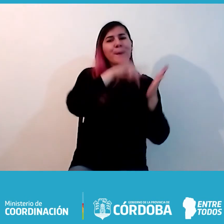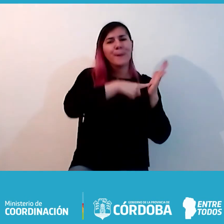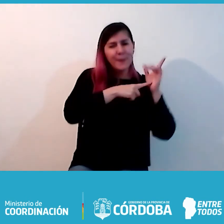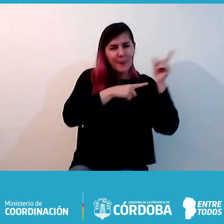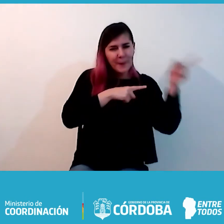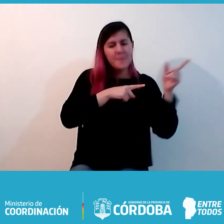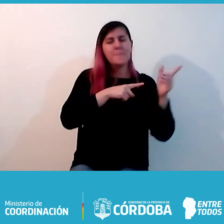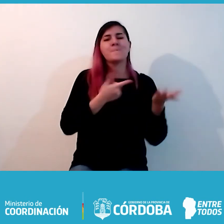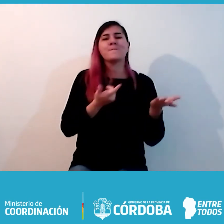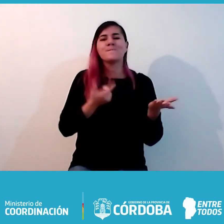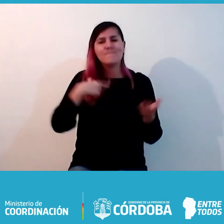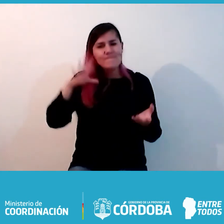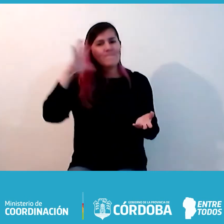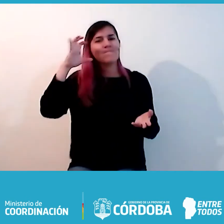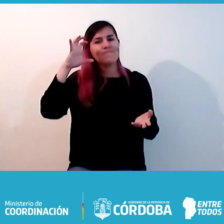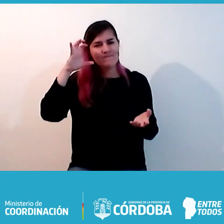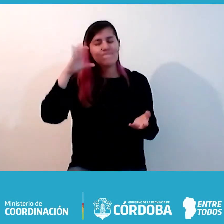del conurbano bonaerense, recuerda